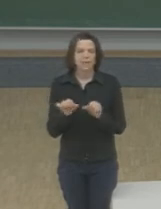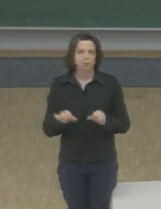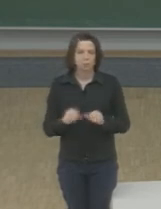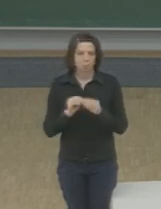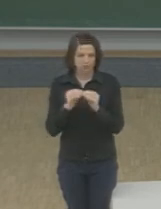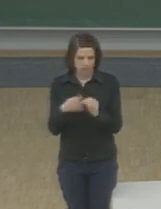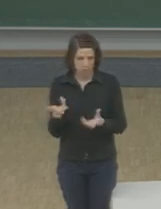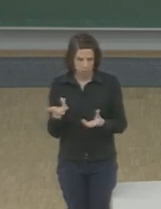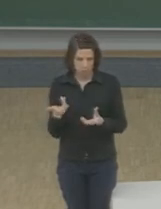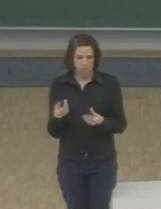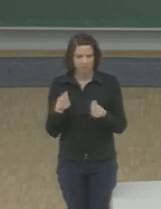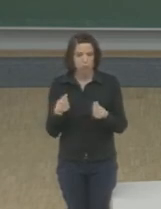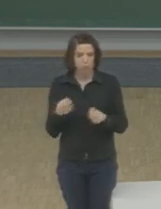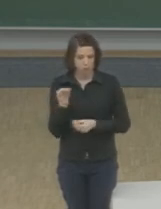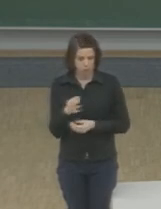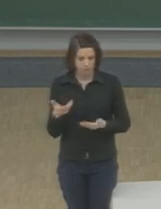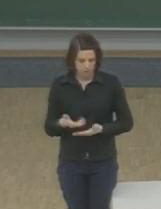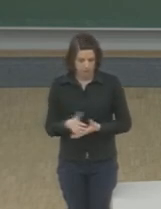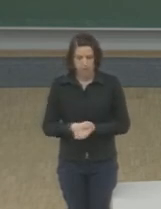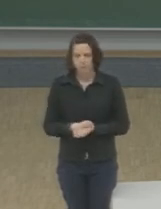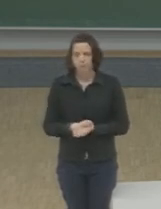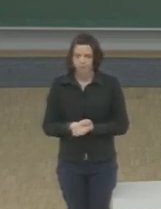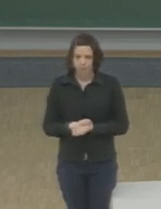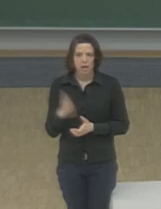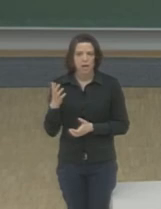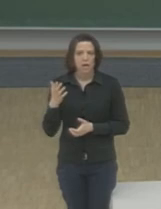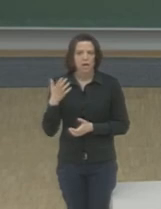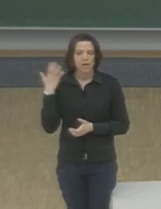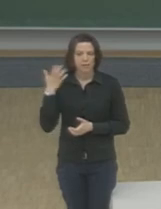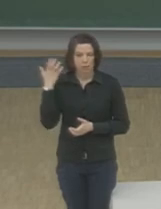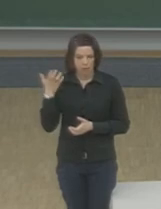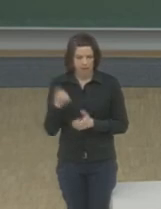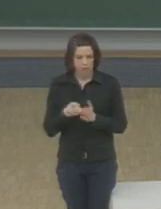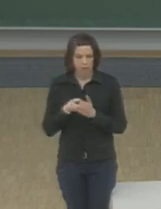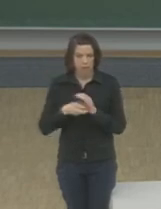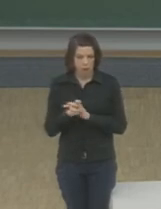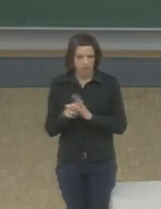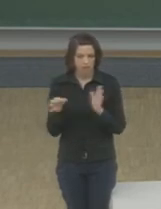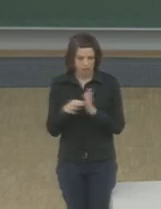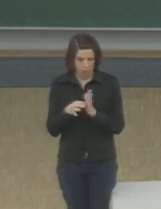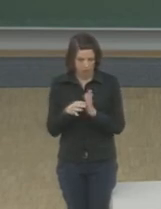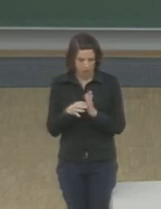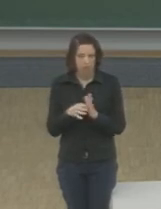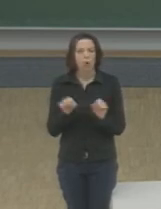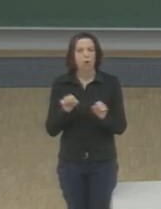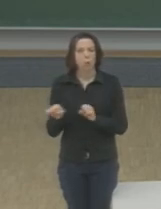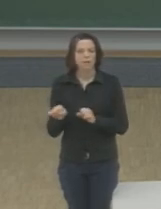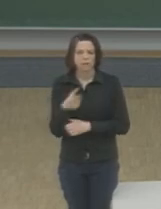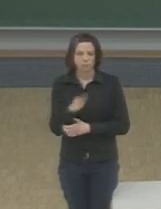Kompetenzmodellierungen zeichnen sich dadurch aus, dass sie als theoretischen Ausgangspunkt einen Kompetenzbegriff